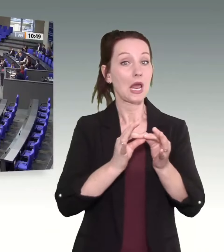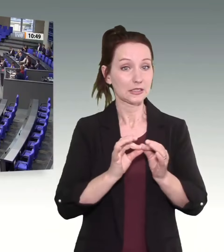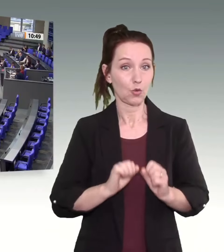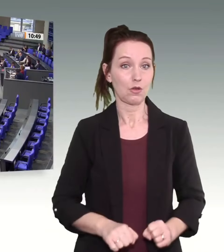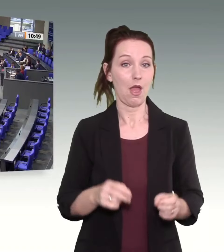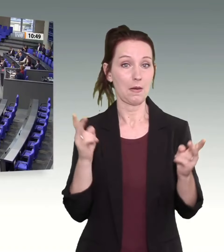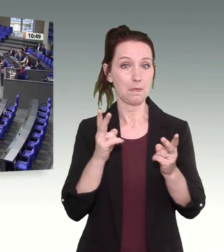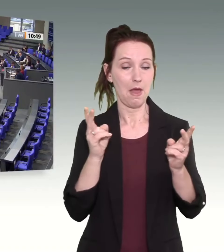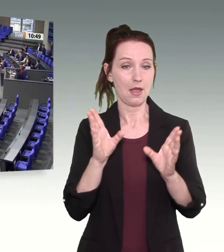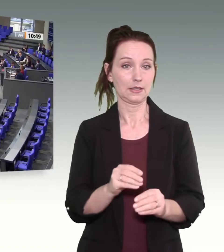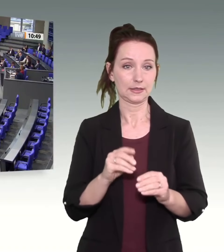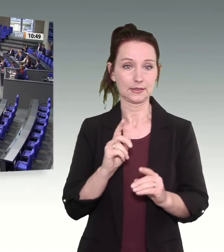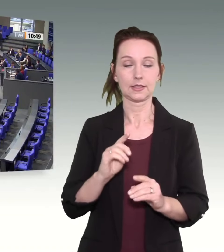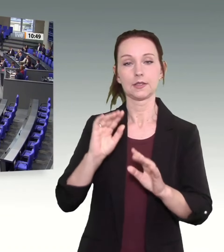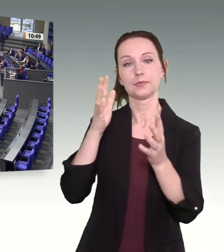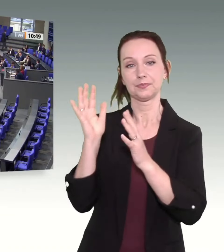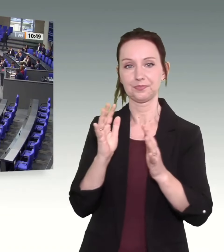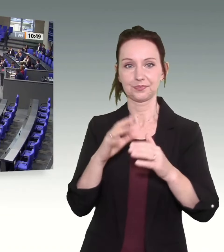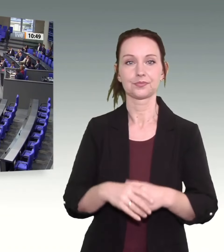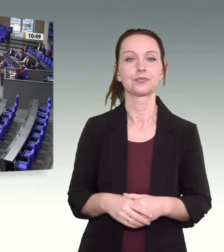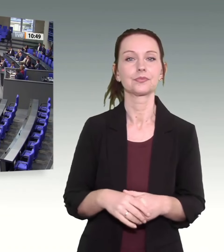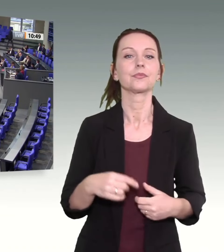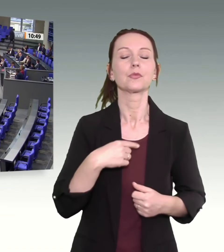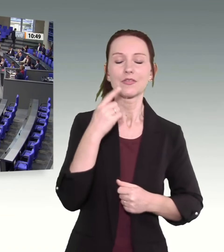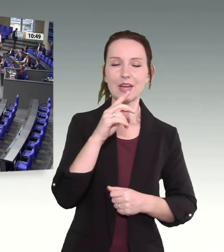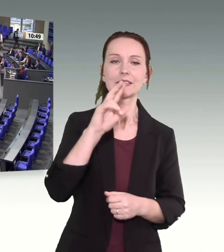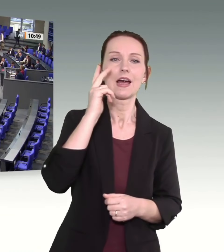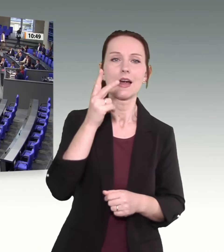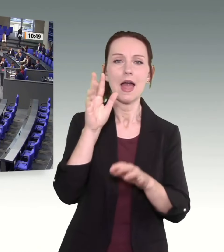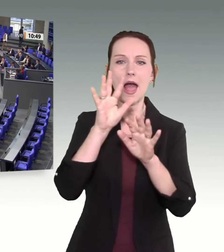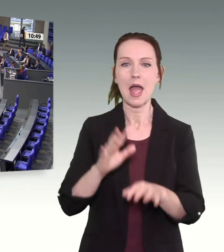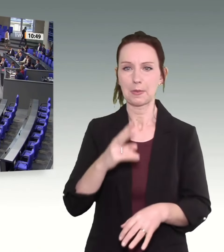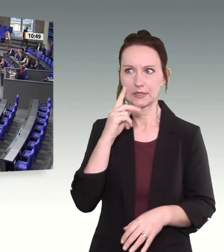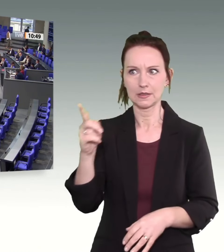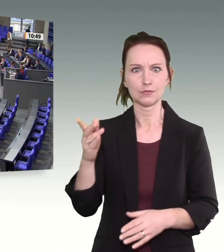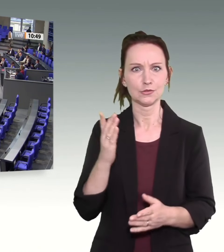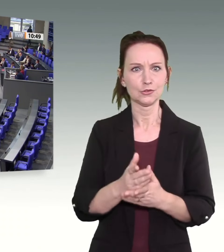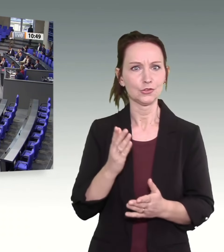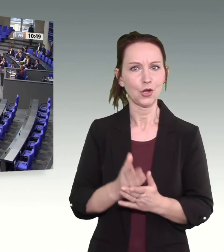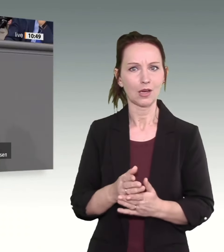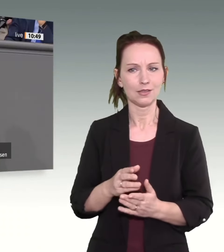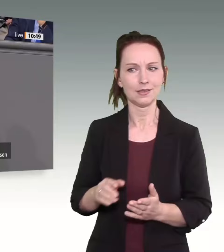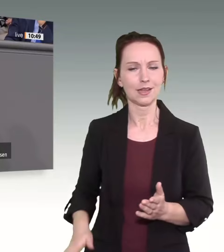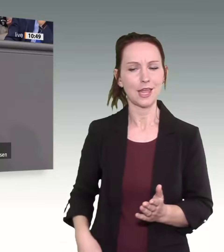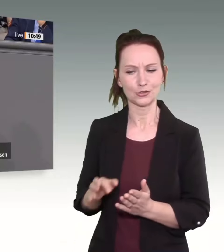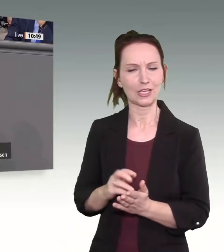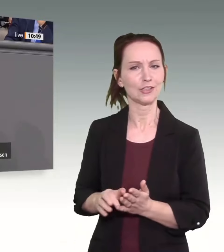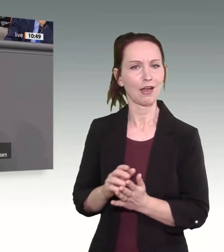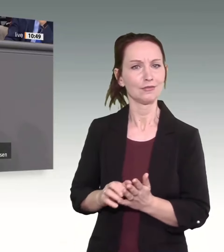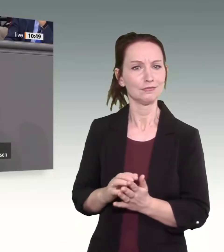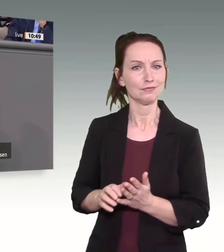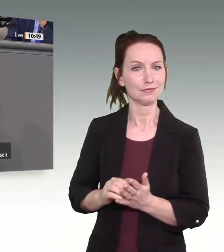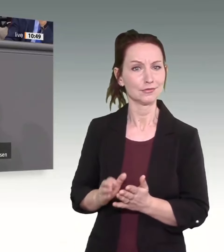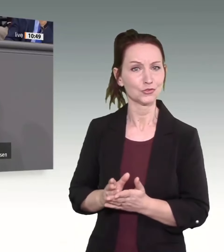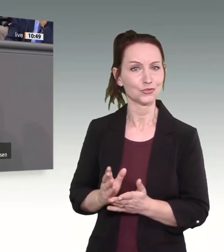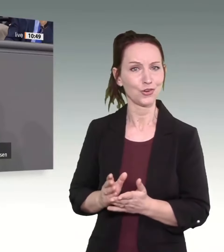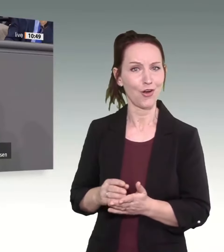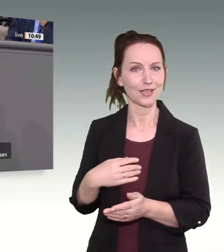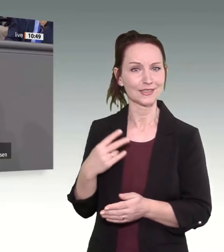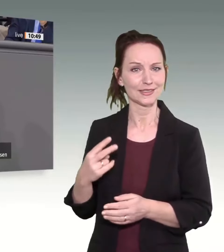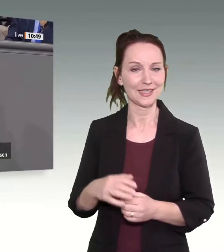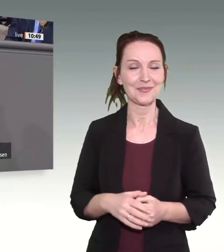Ich weiß, Herr Herbst sieht so ein bisschen aus, als hätte er ja schon den Taschenrechner angeworfen, dass ganz viele